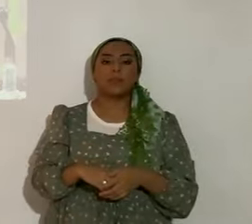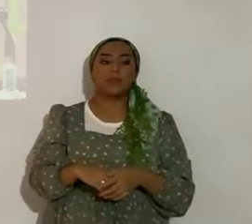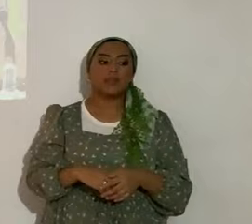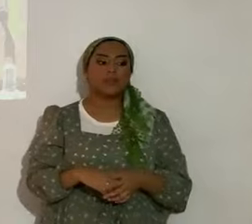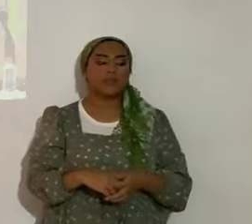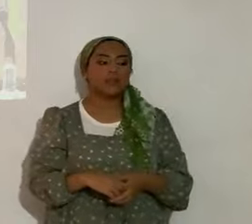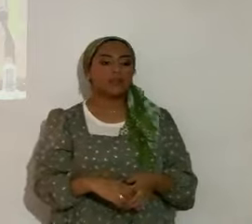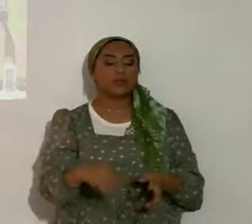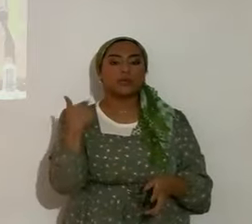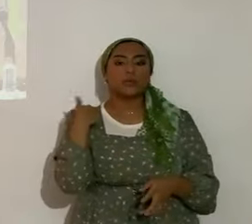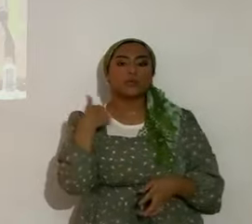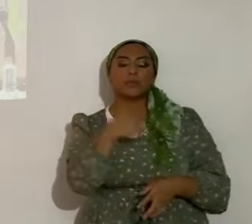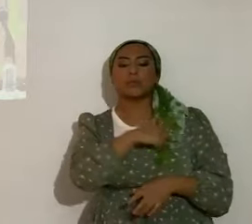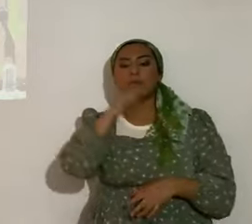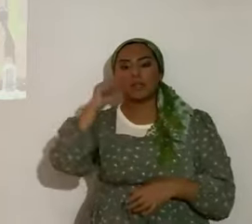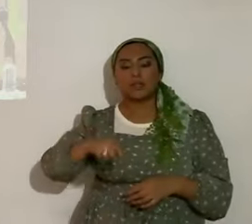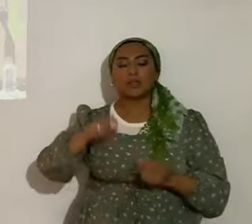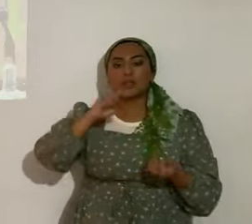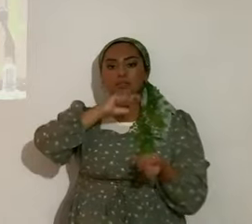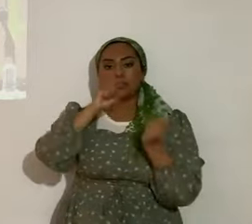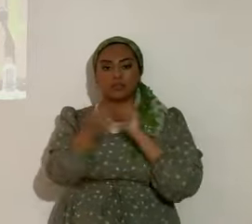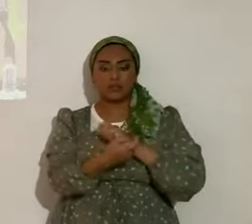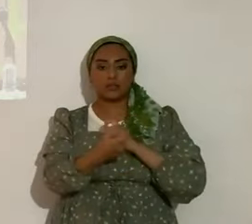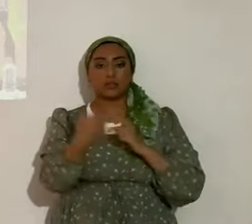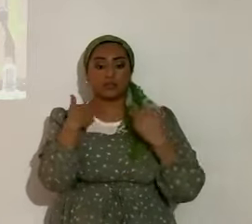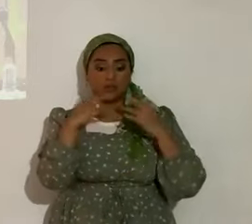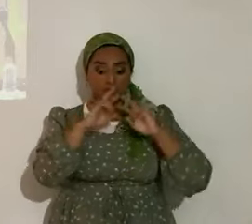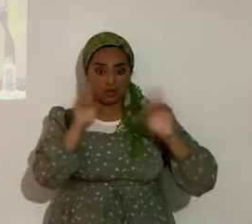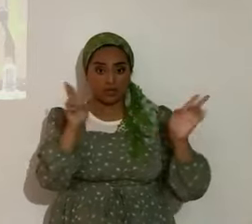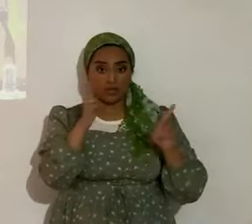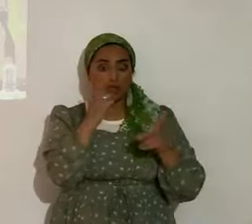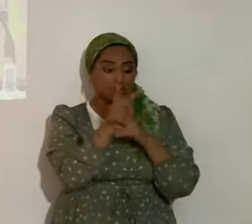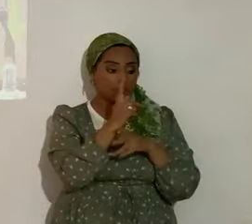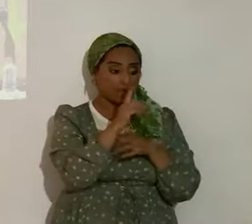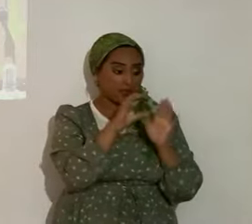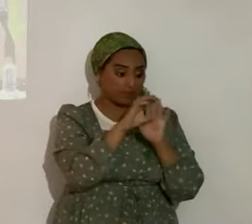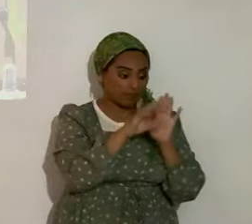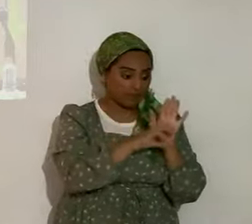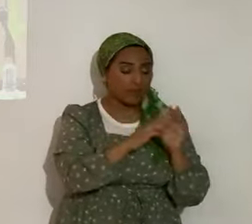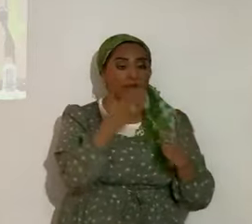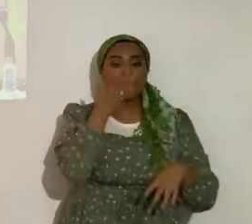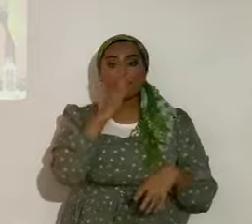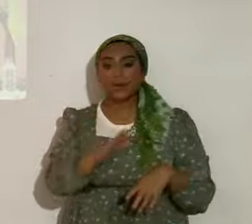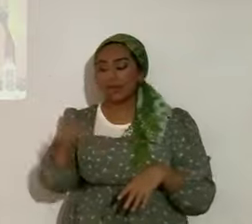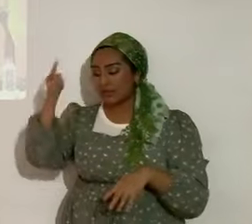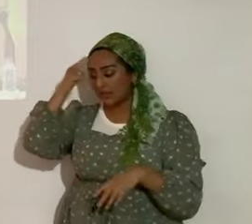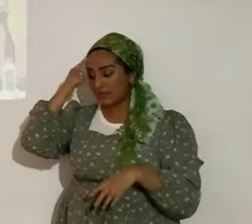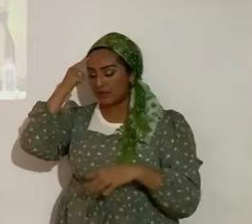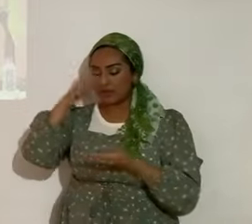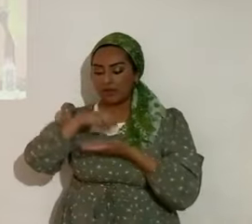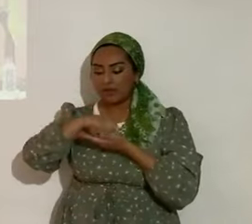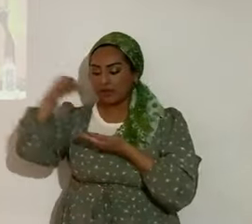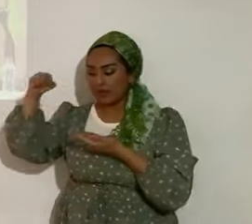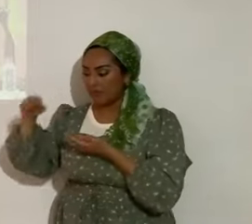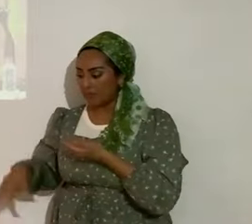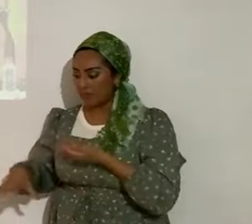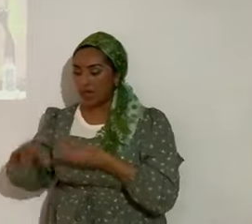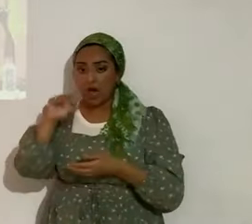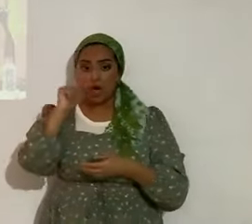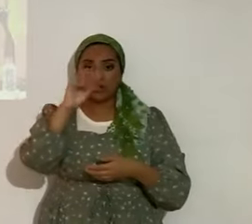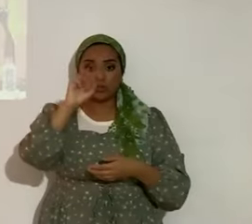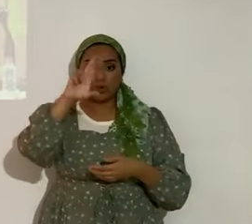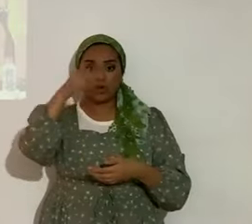Entonces, tenemos que sustituir, ya guardando los mandamientos, los malos pensamientos por la Torah.